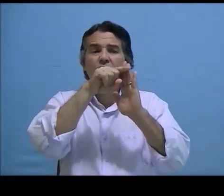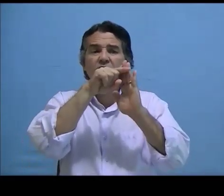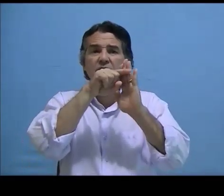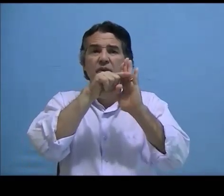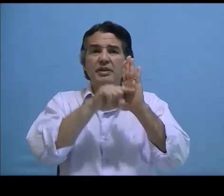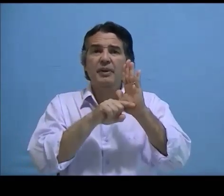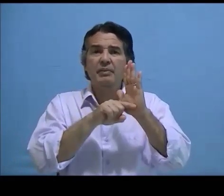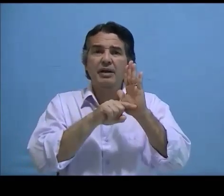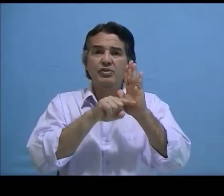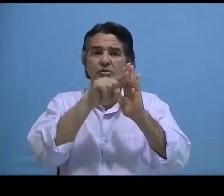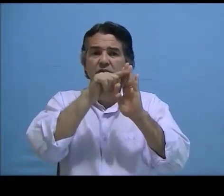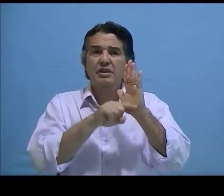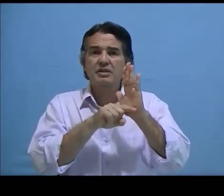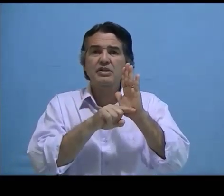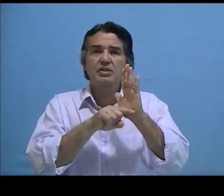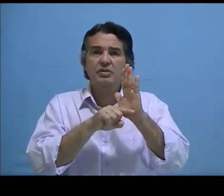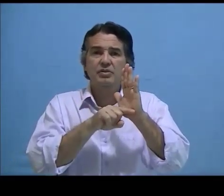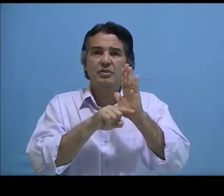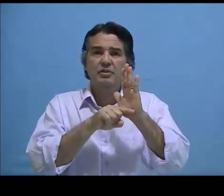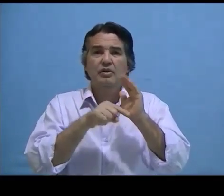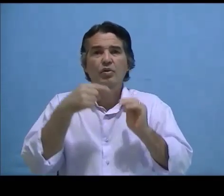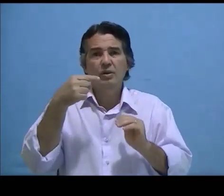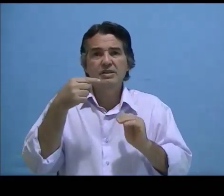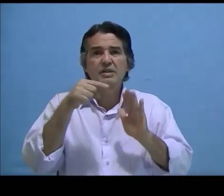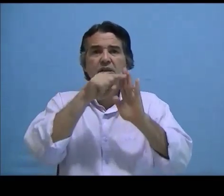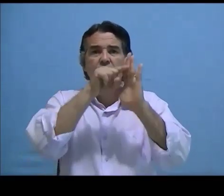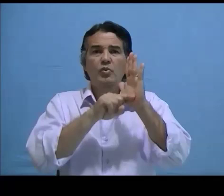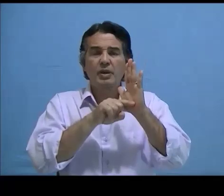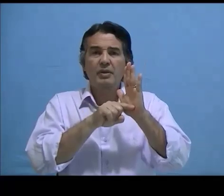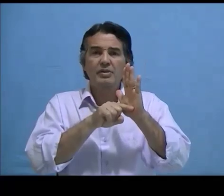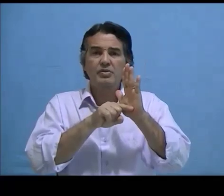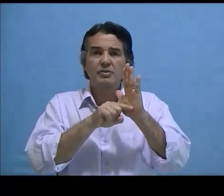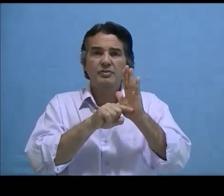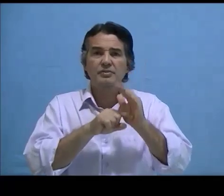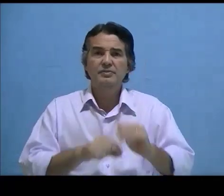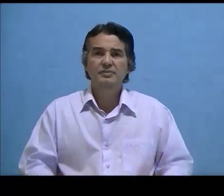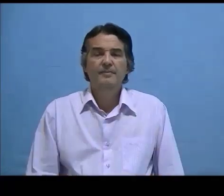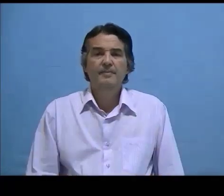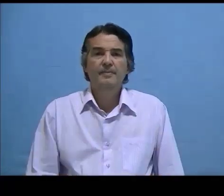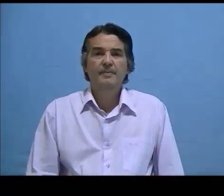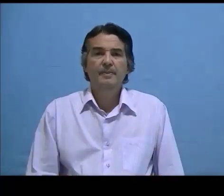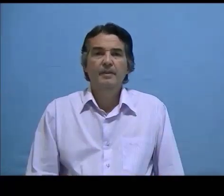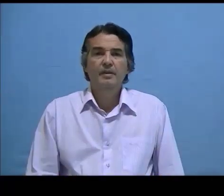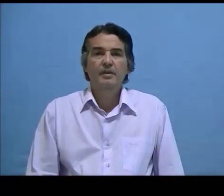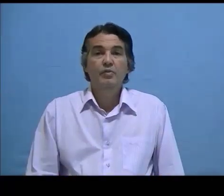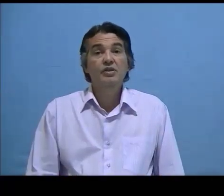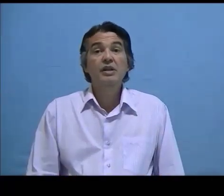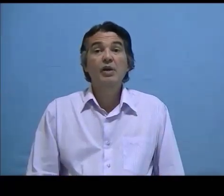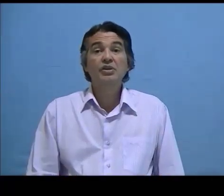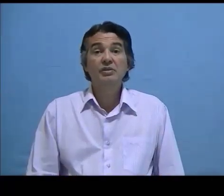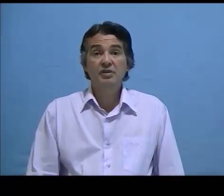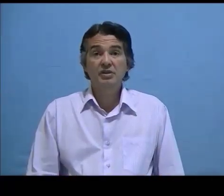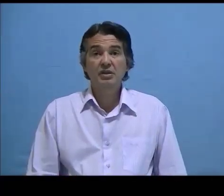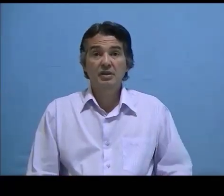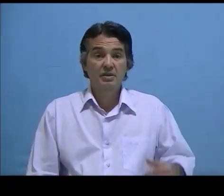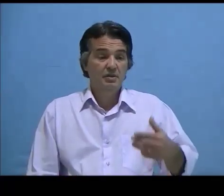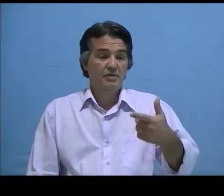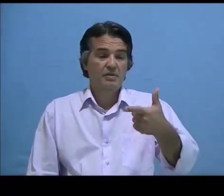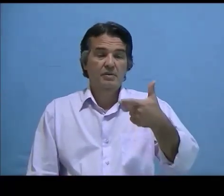conta você bota para baixo, nesse sentido. Ou assim ou para baixo. O sinal de dividir